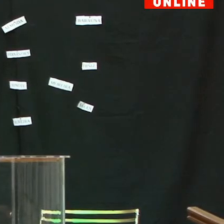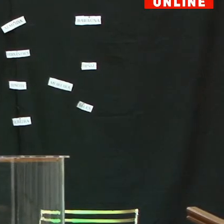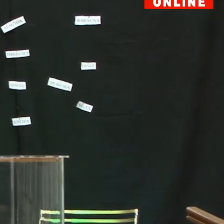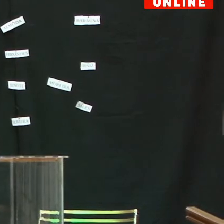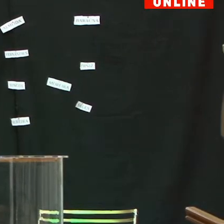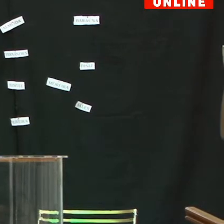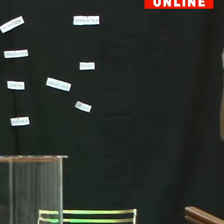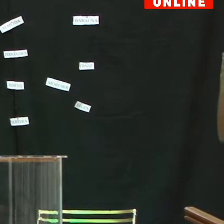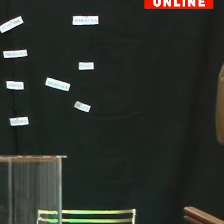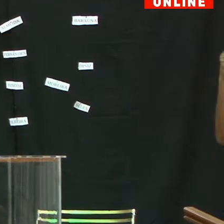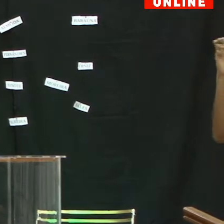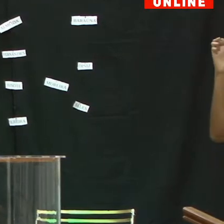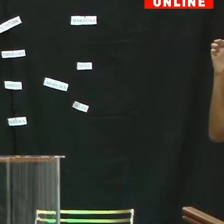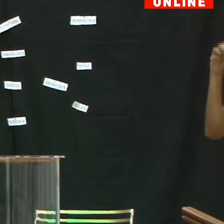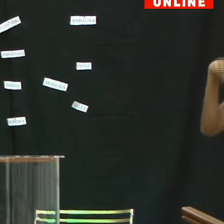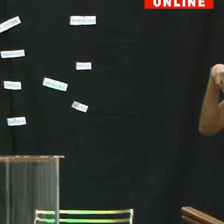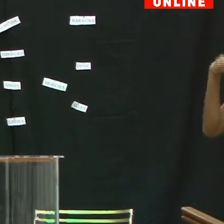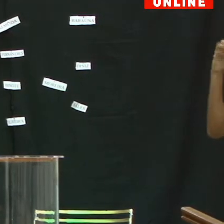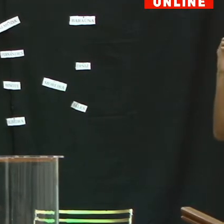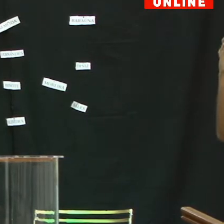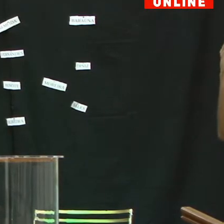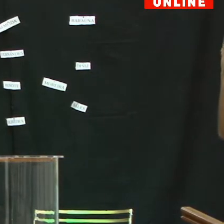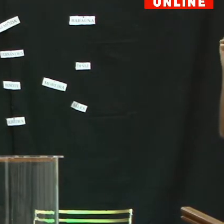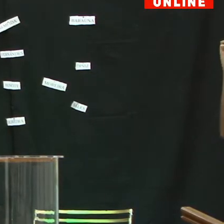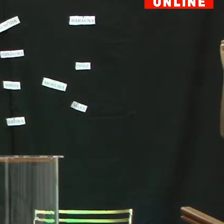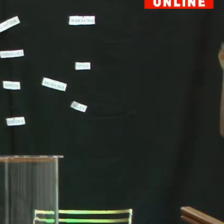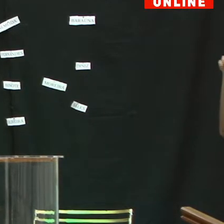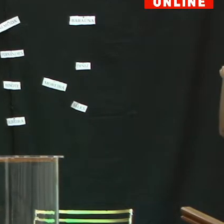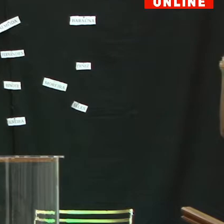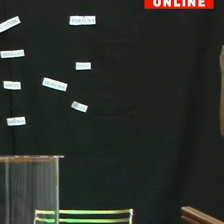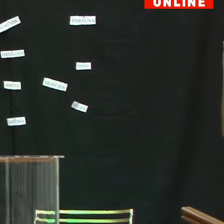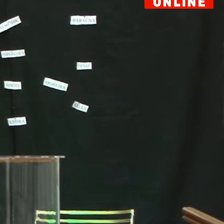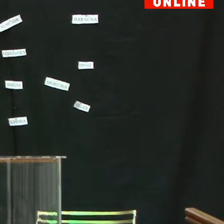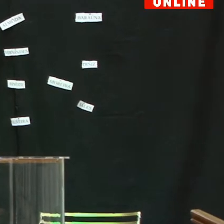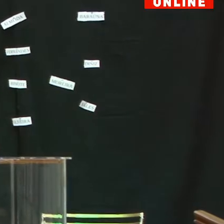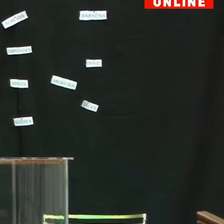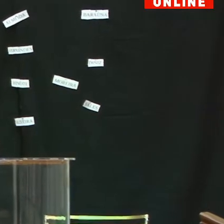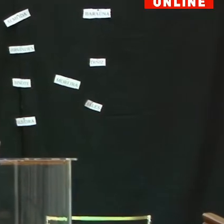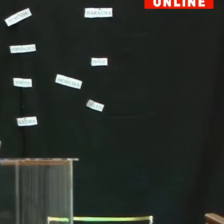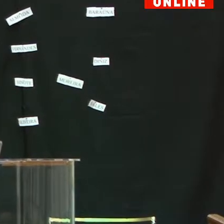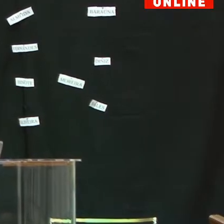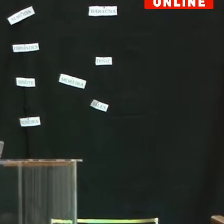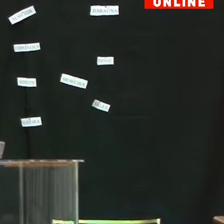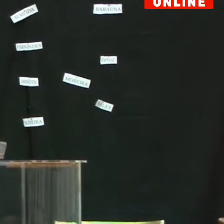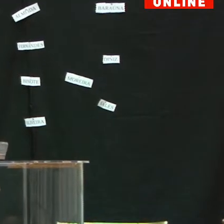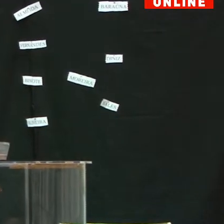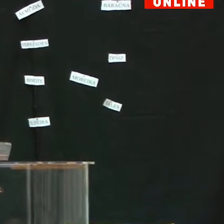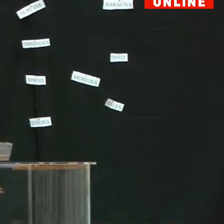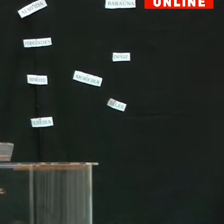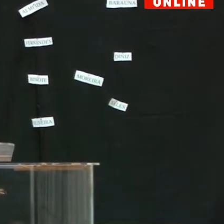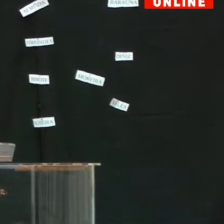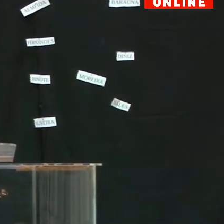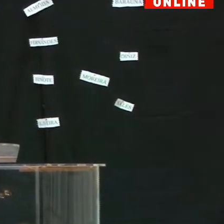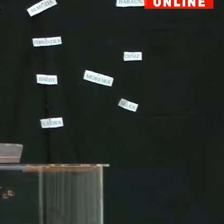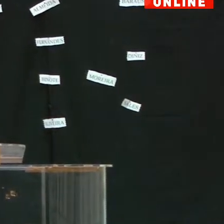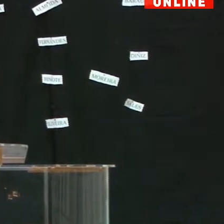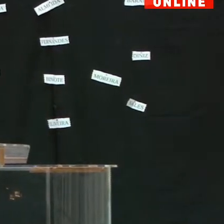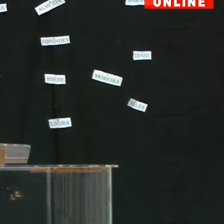uma inseta. Homem que vivia em devoção e penitência